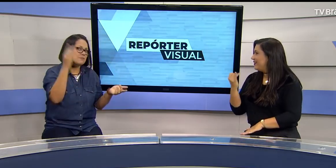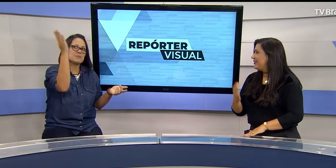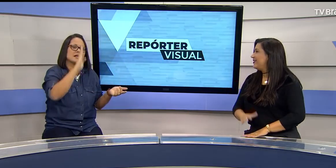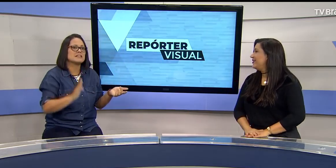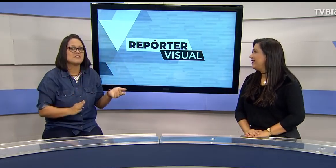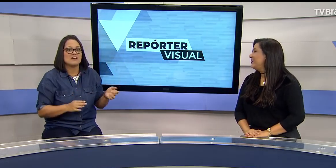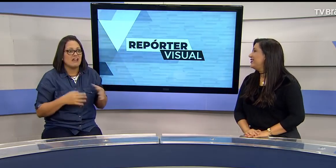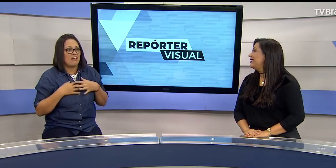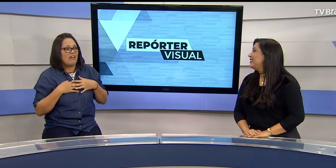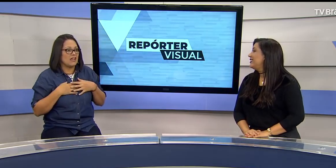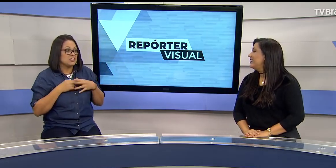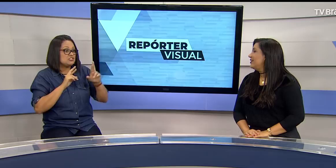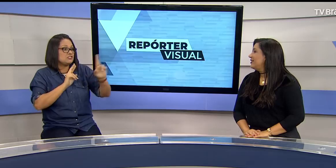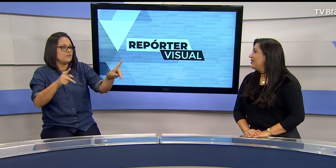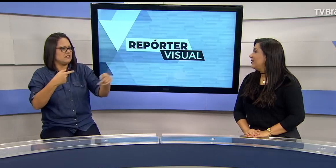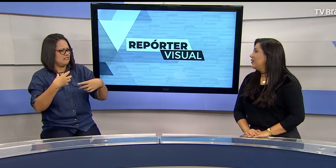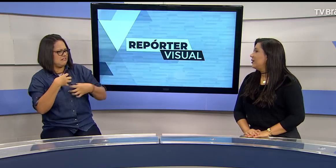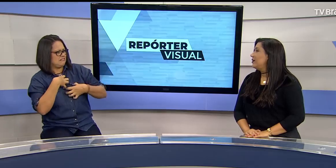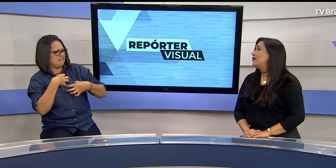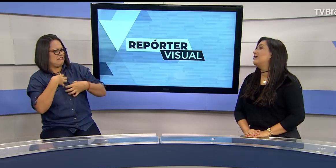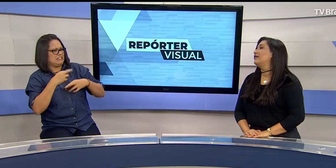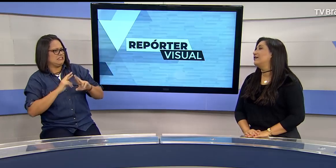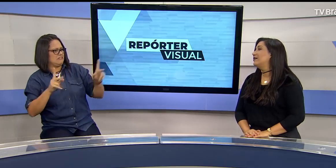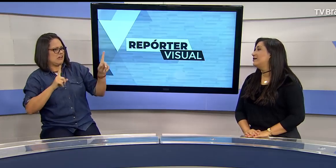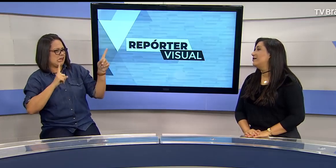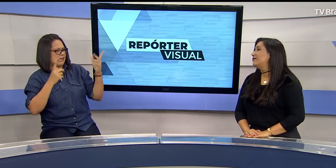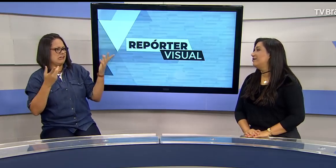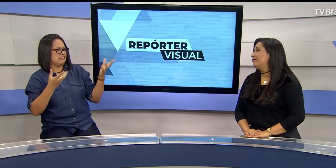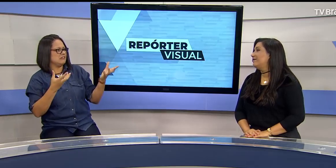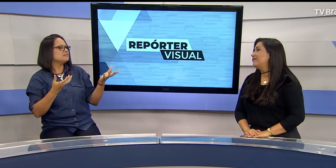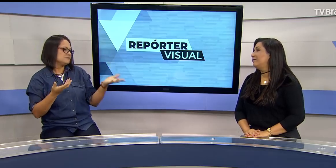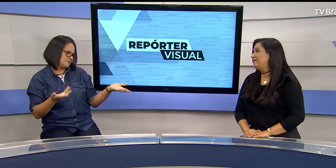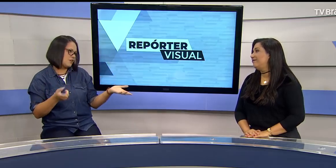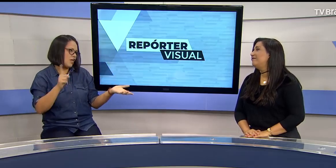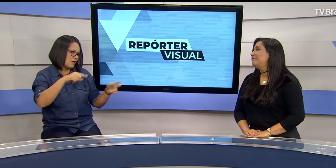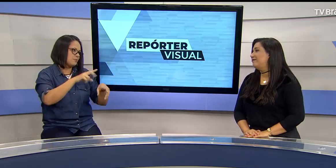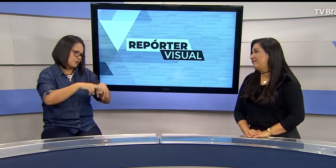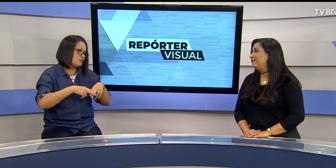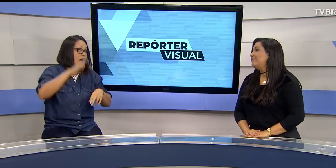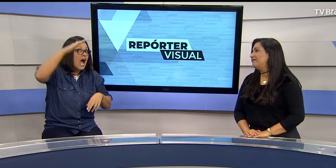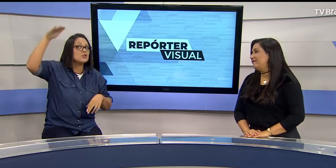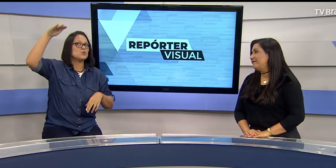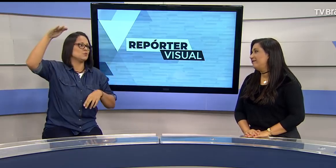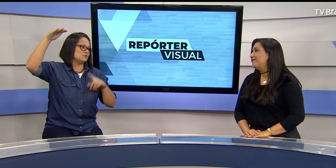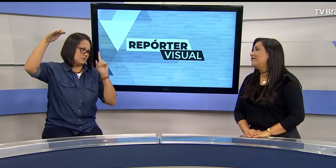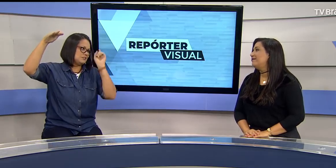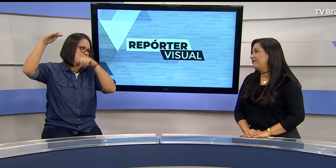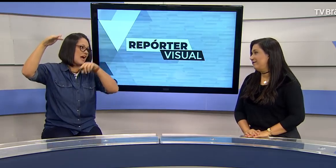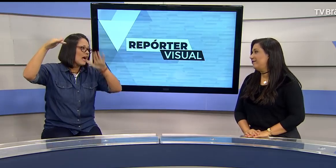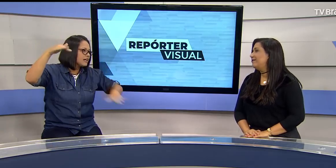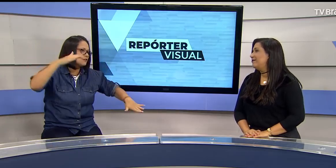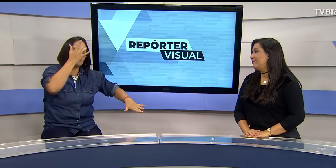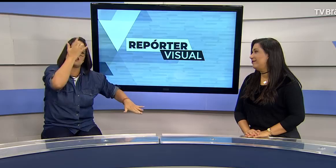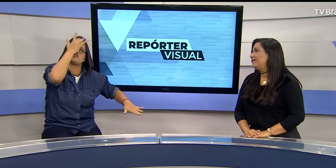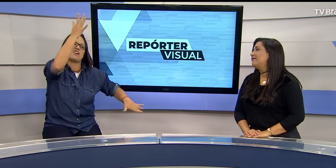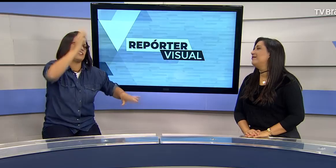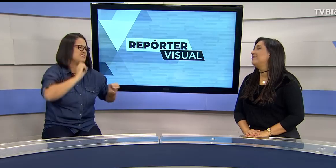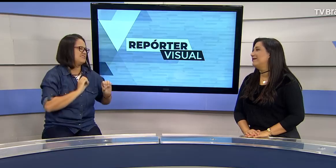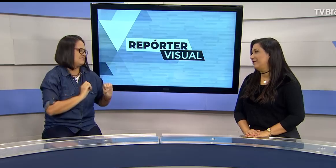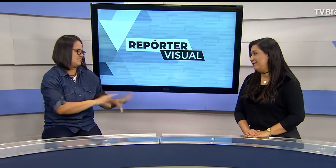O Brasil ainda se assusta e rejeita o que é diferente. Mudar isso na cabeça de um adulto é complicado. Com certeza é muito mais fácil